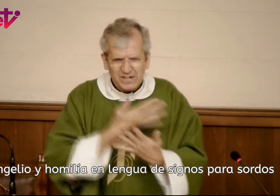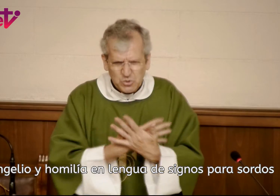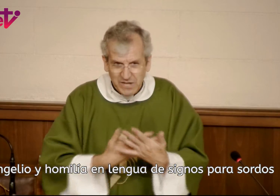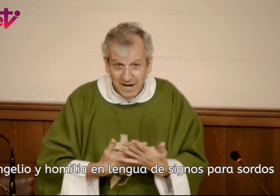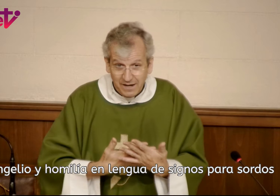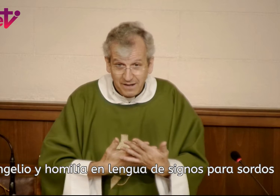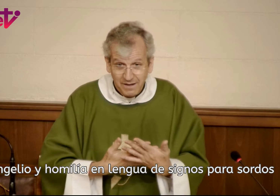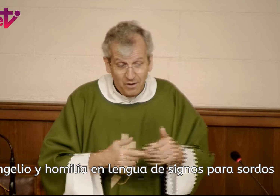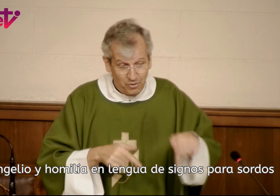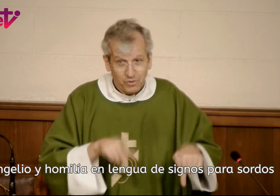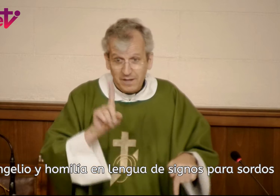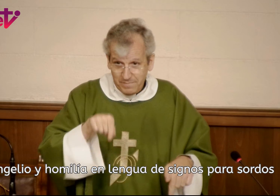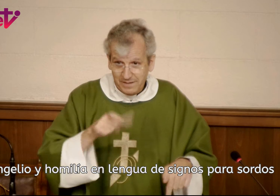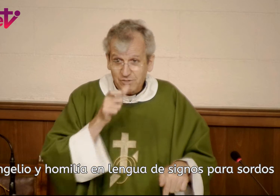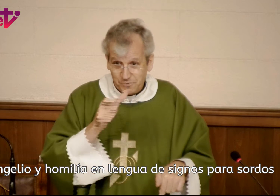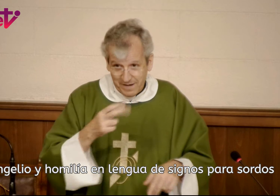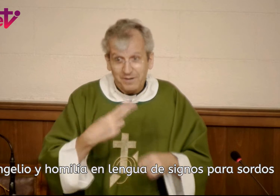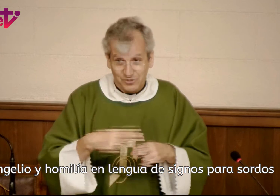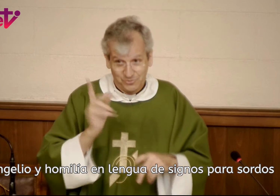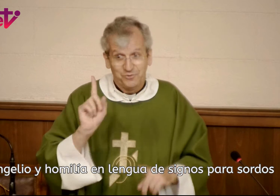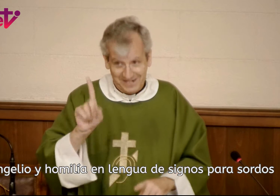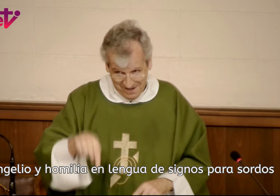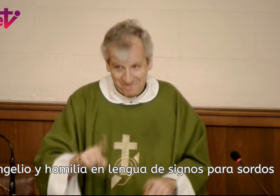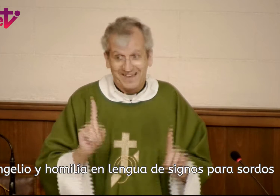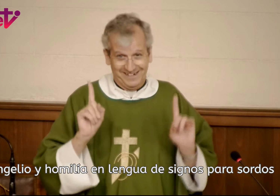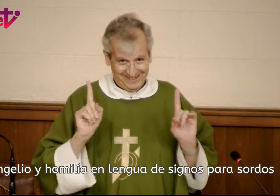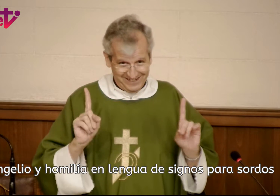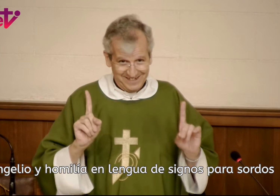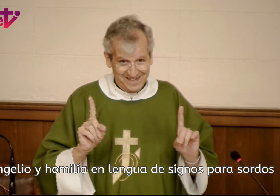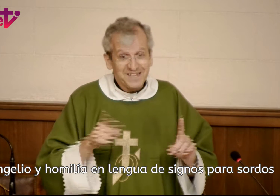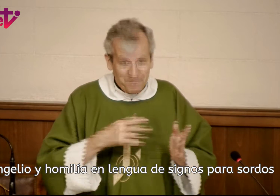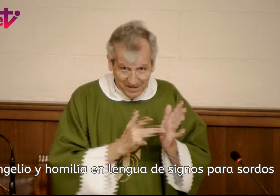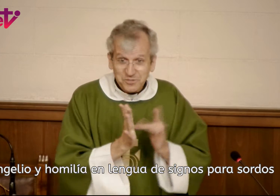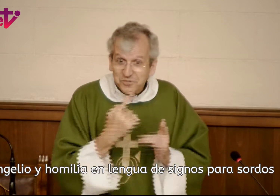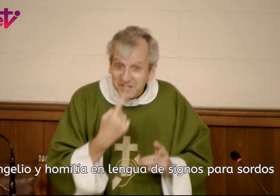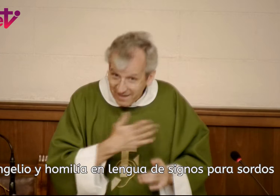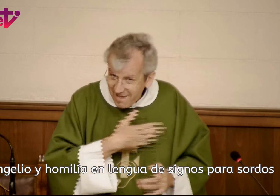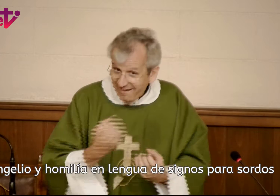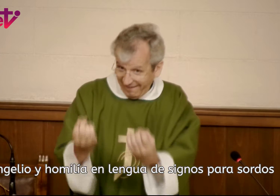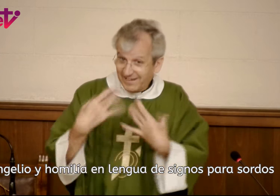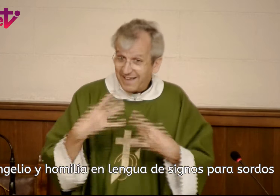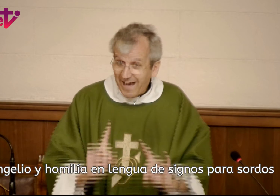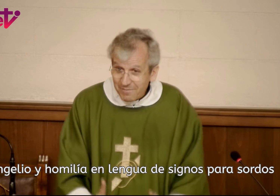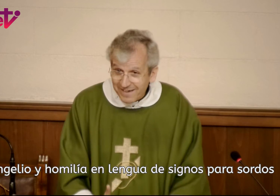su sangre. Hoy también sus palabras son duras, también. Y también Jesús nos dice, ¿queréis dejarme?